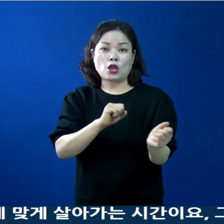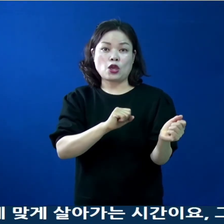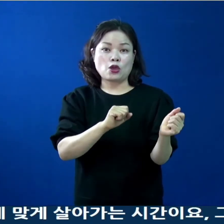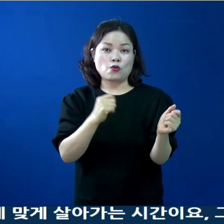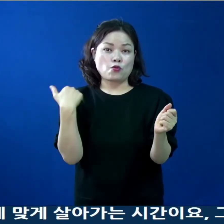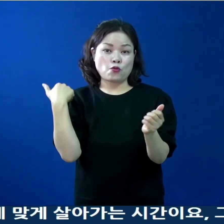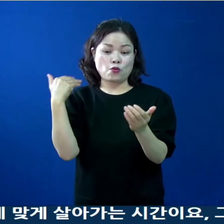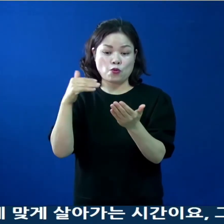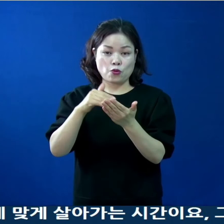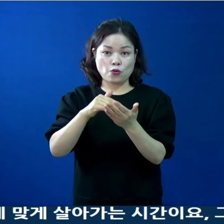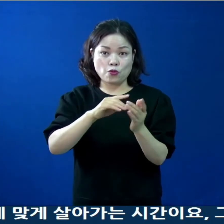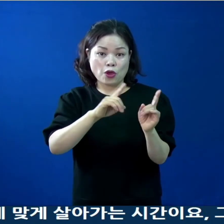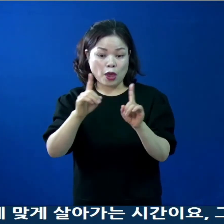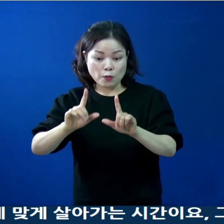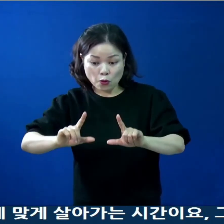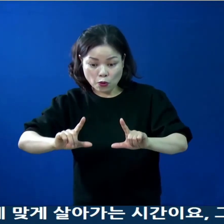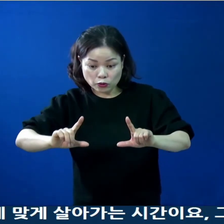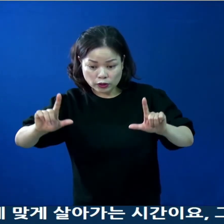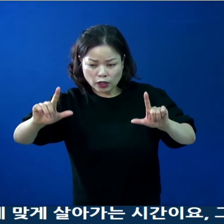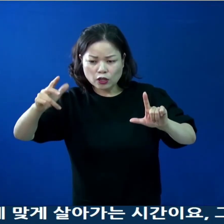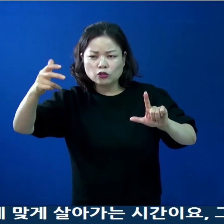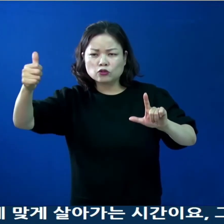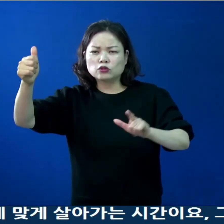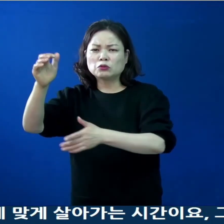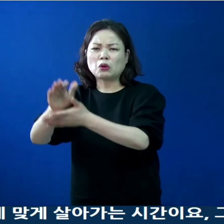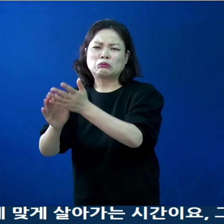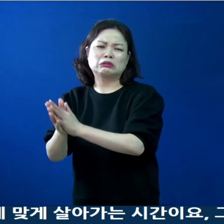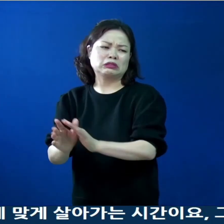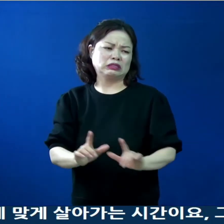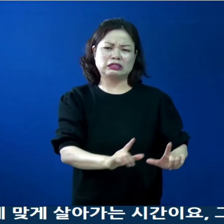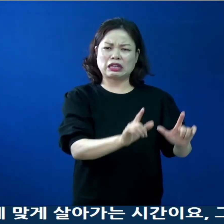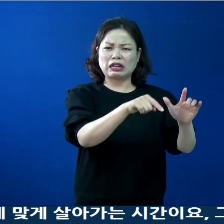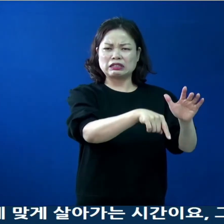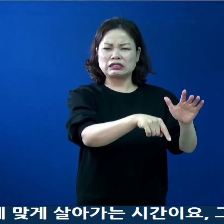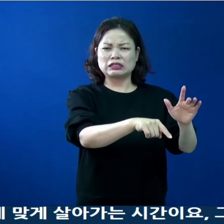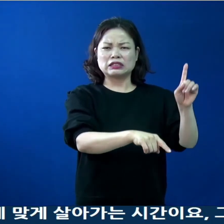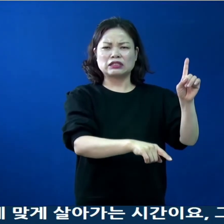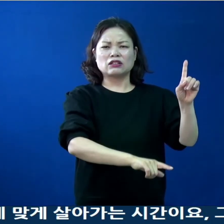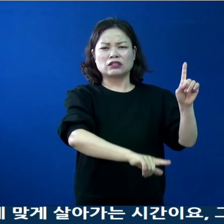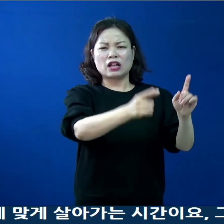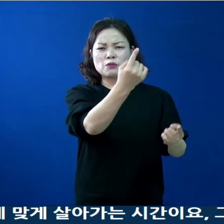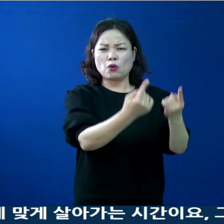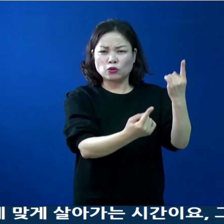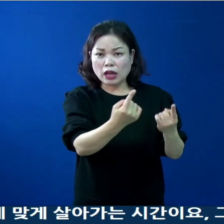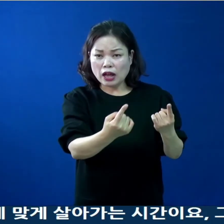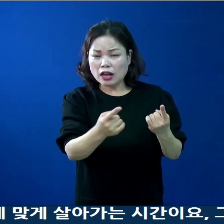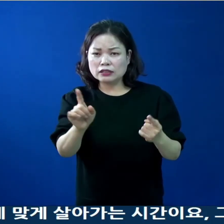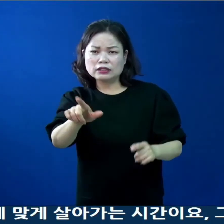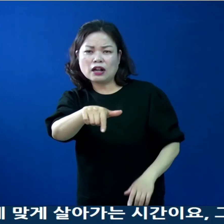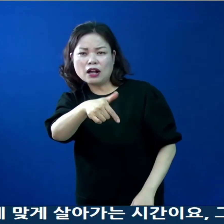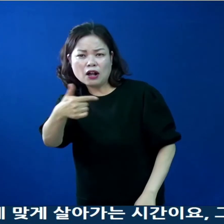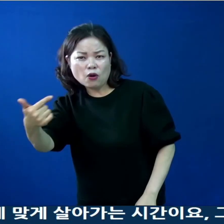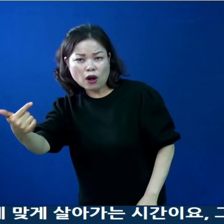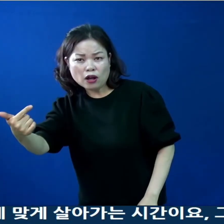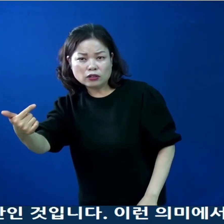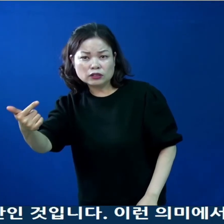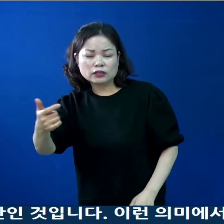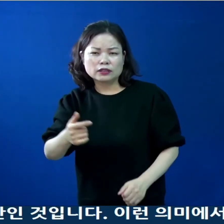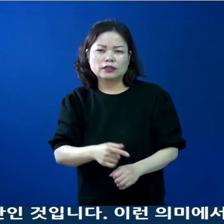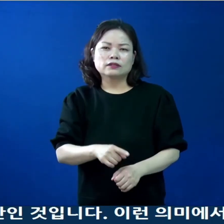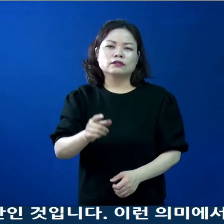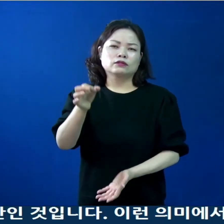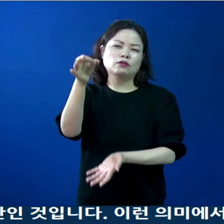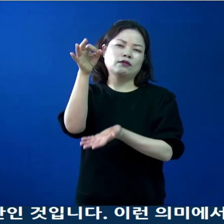날이 주님 없이 살아가는 이 세상에서의 첫날보다도 그 하루가 훨씬 더 가치가